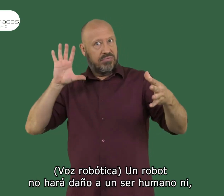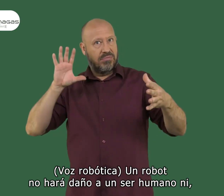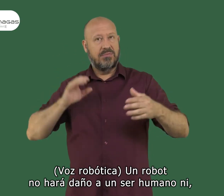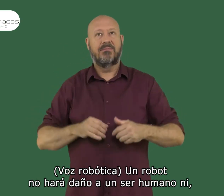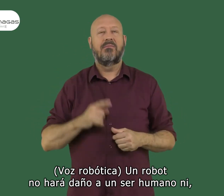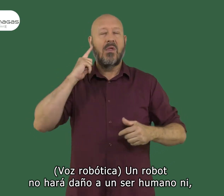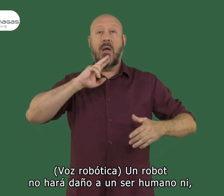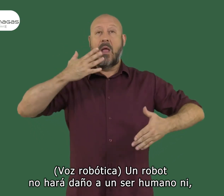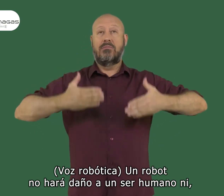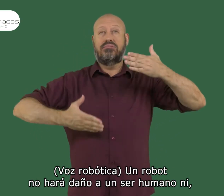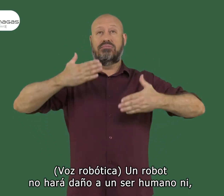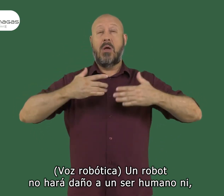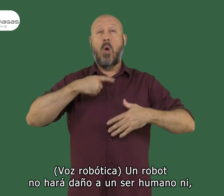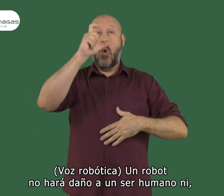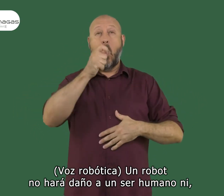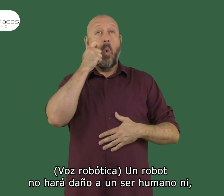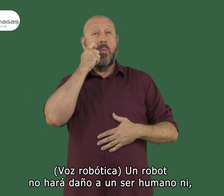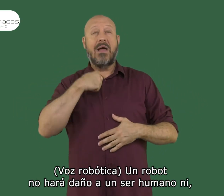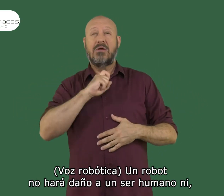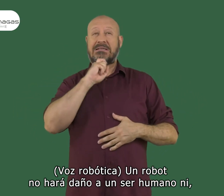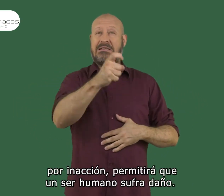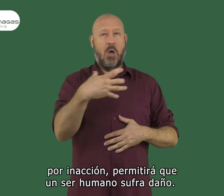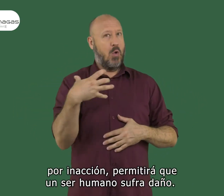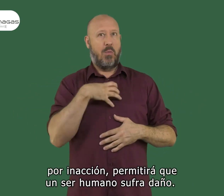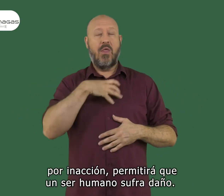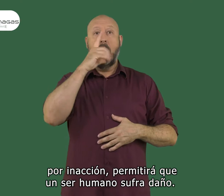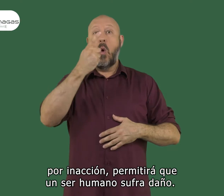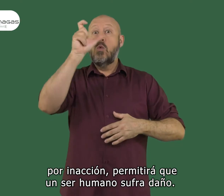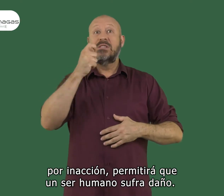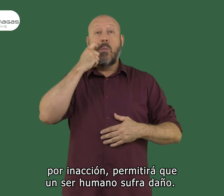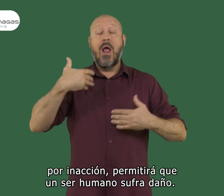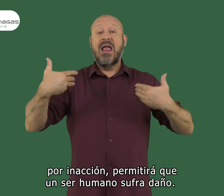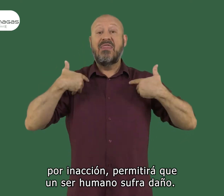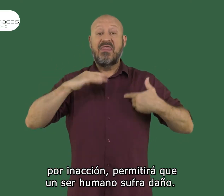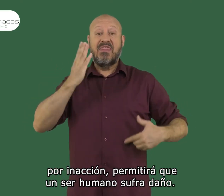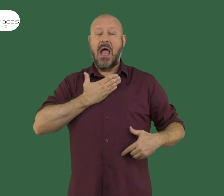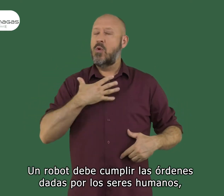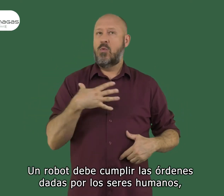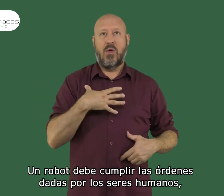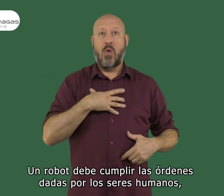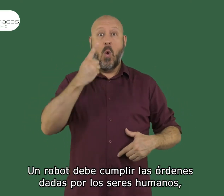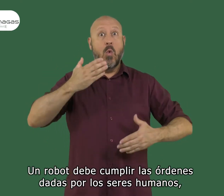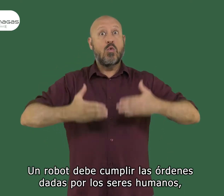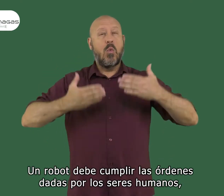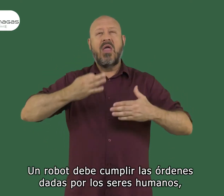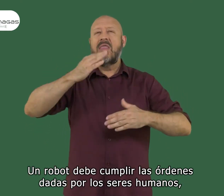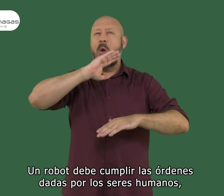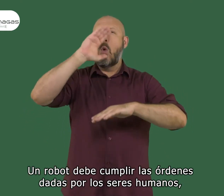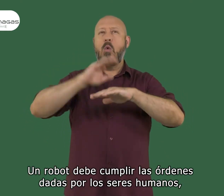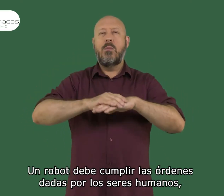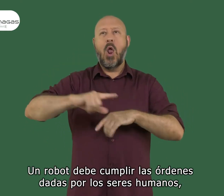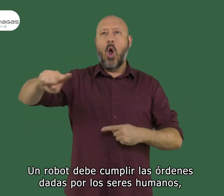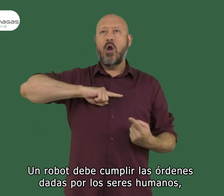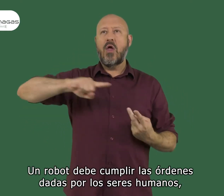Un robot no hará daño a un ser humano ni por inacción permitirá que un ser humano sufra daño. Un robot debe cumplir